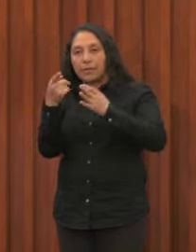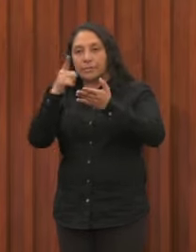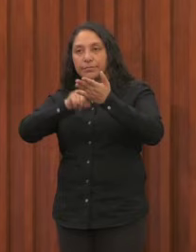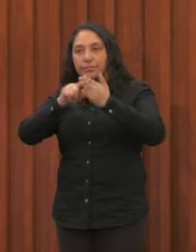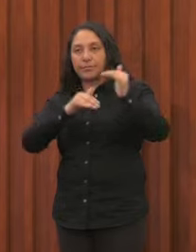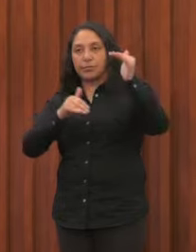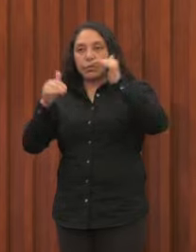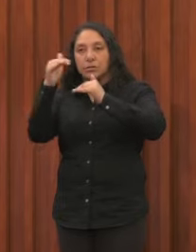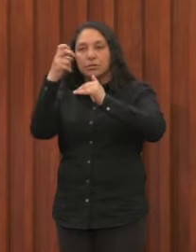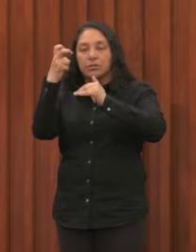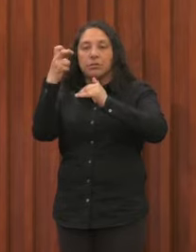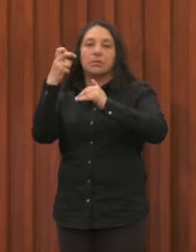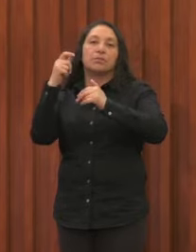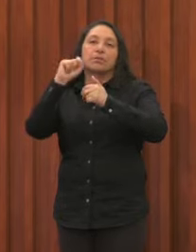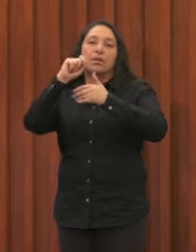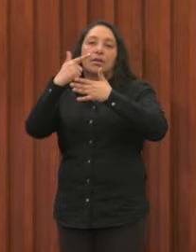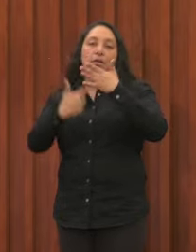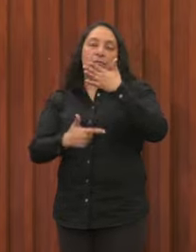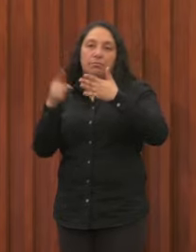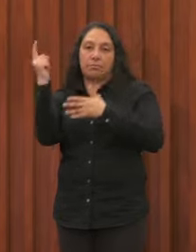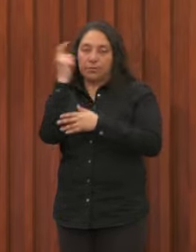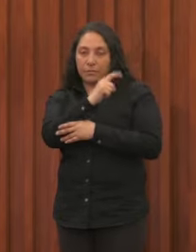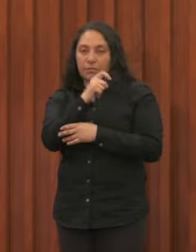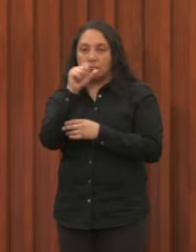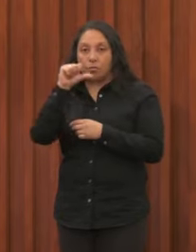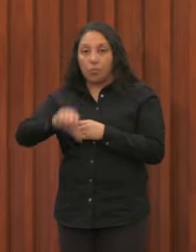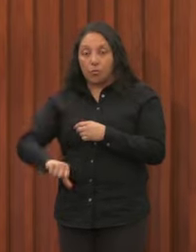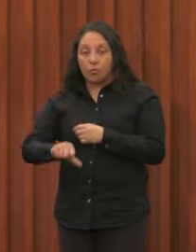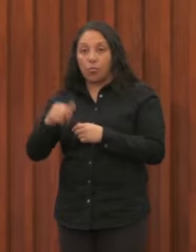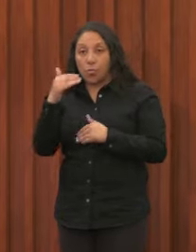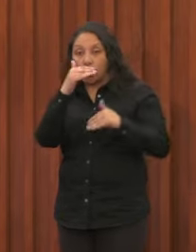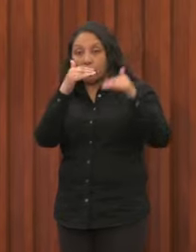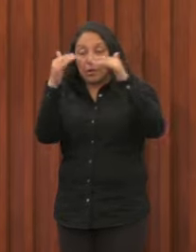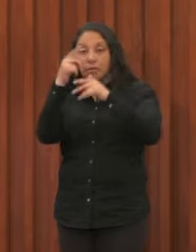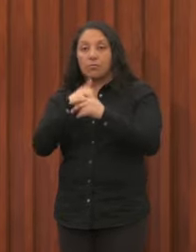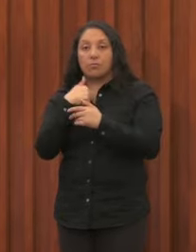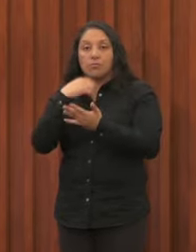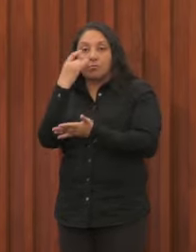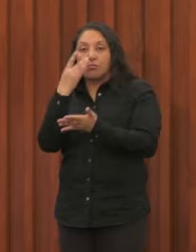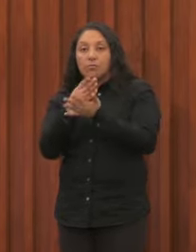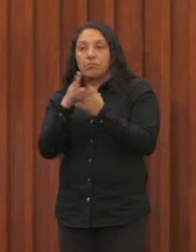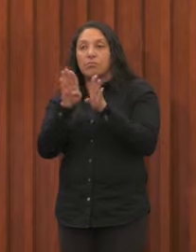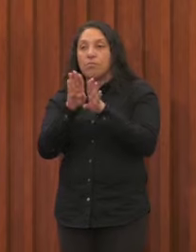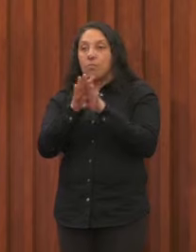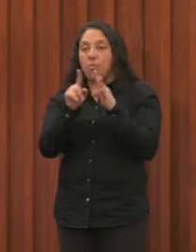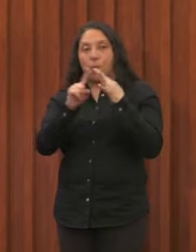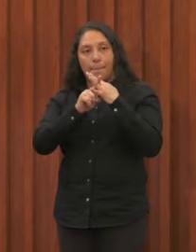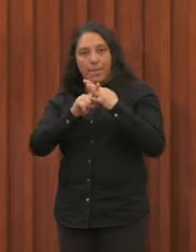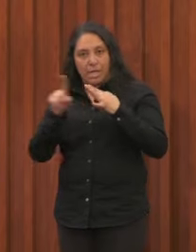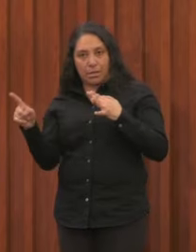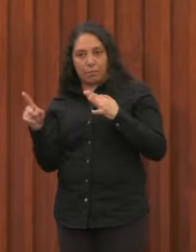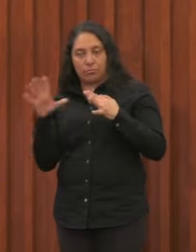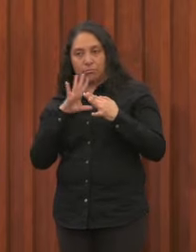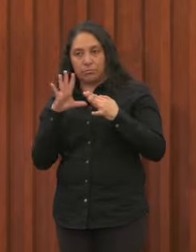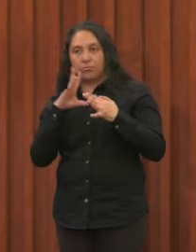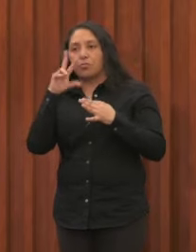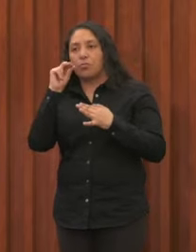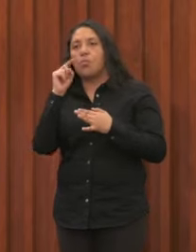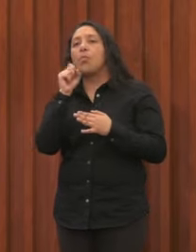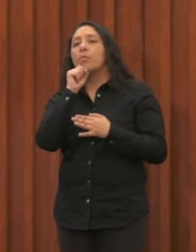con este tipo de agendas. Una montaña hoy que está cruzada ya no nada más por la migración, sino